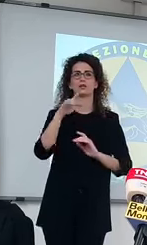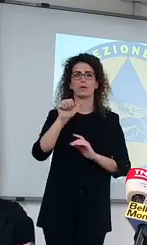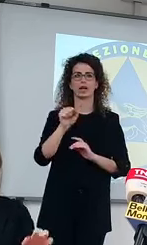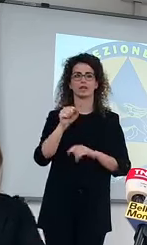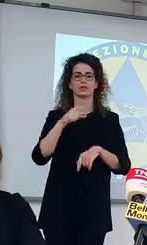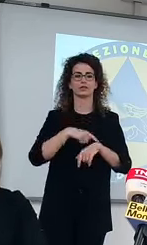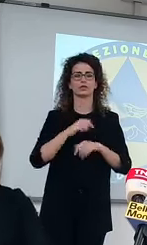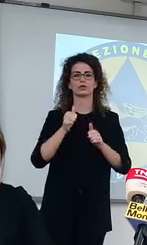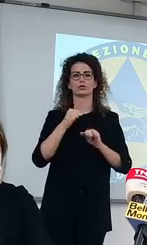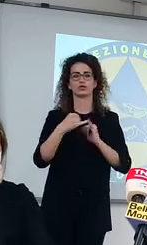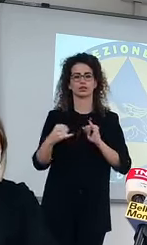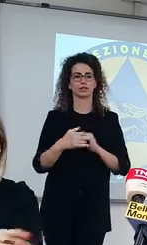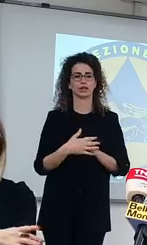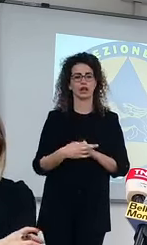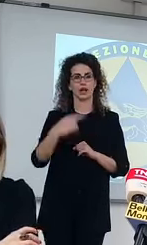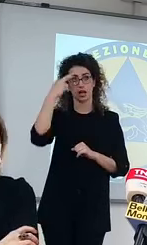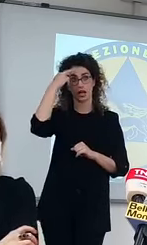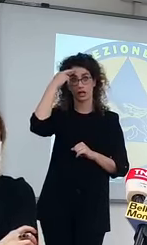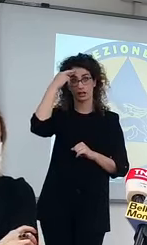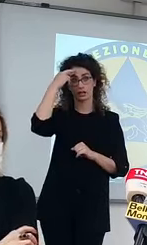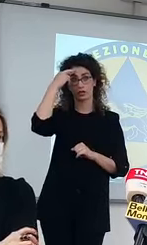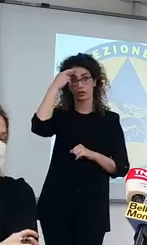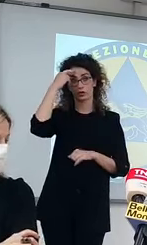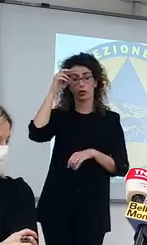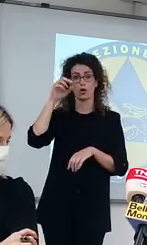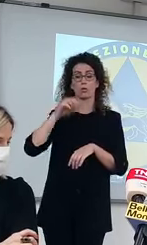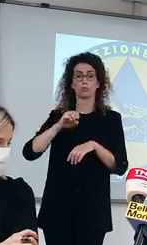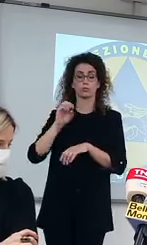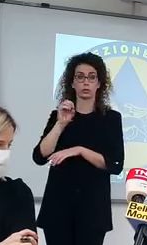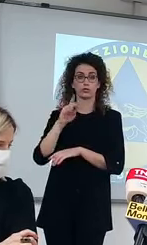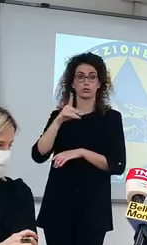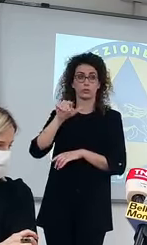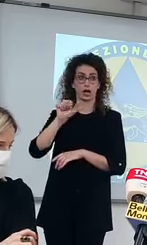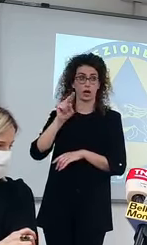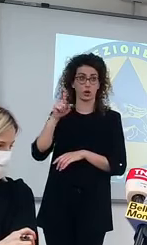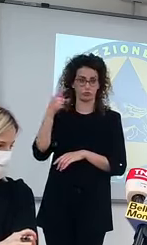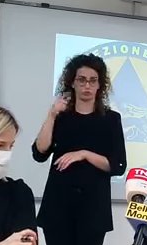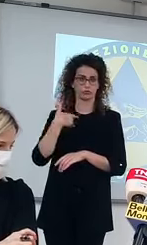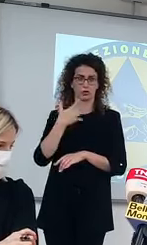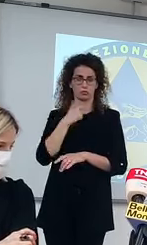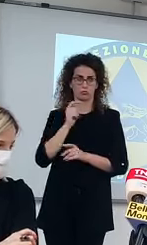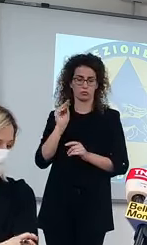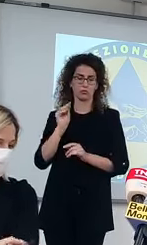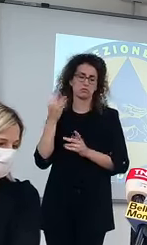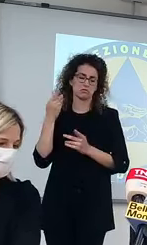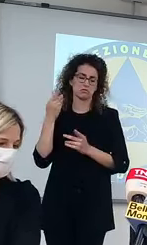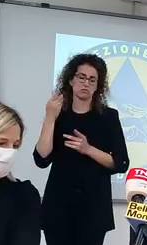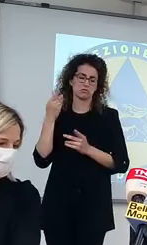11.30. Vi ricordo che c'è il professor Palù, quindi a questo punto fate lì se riterrete.